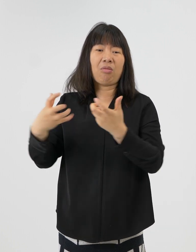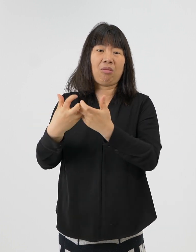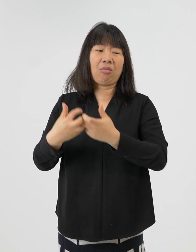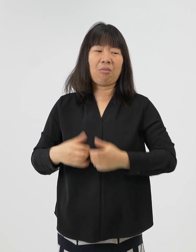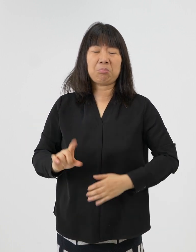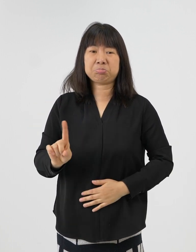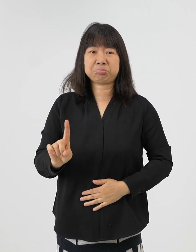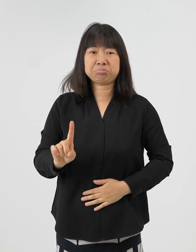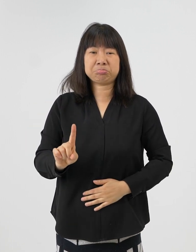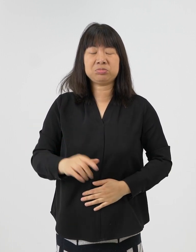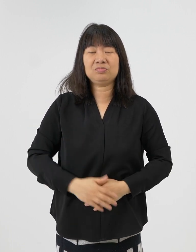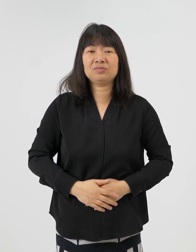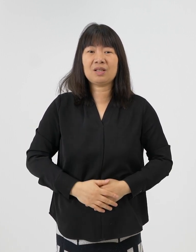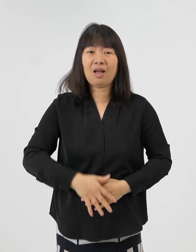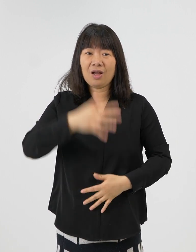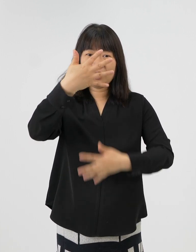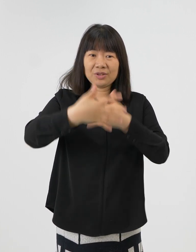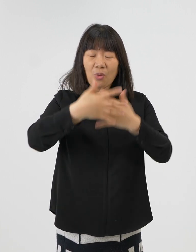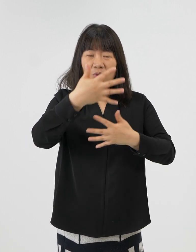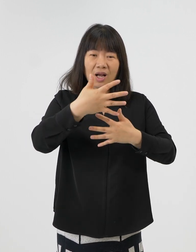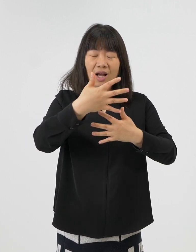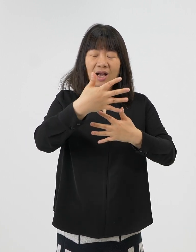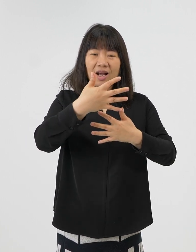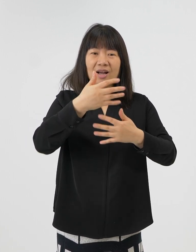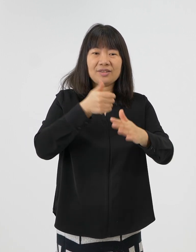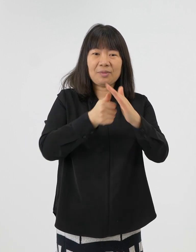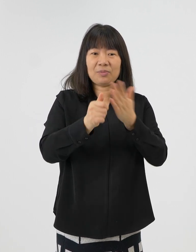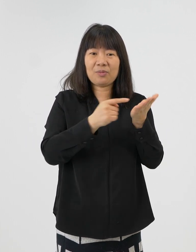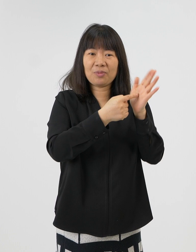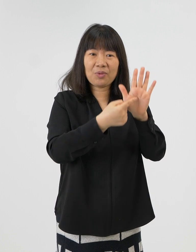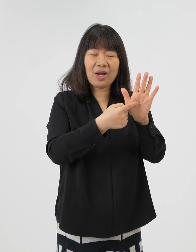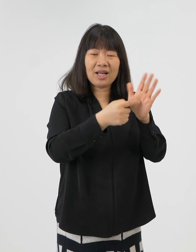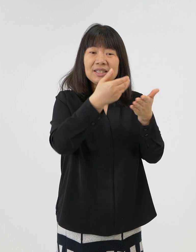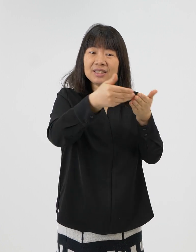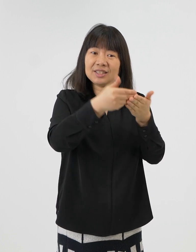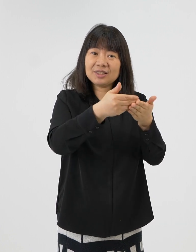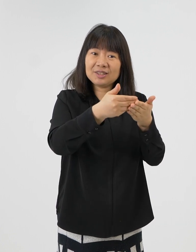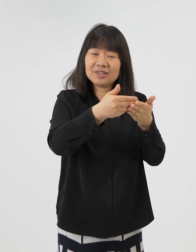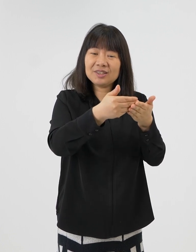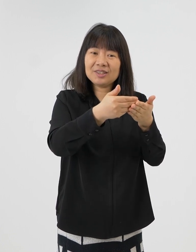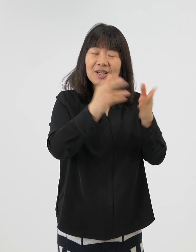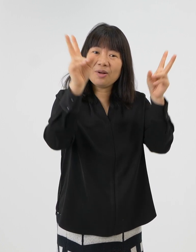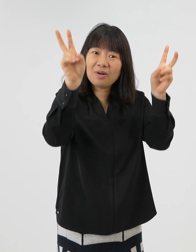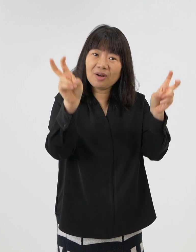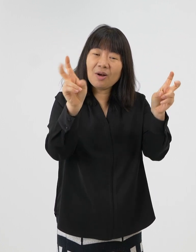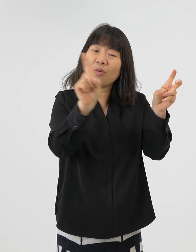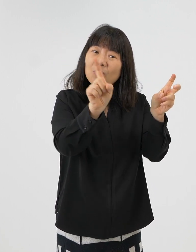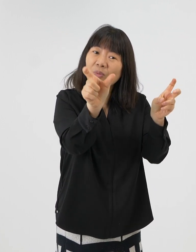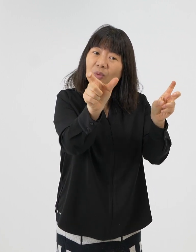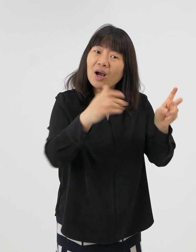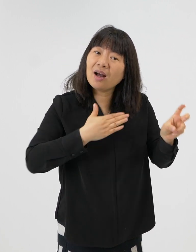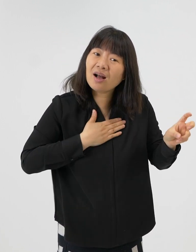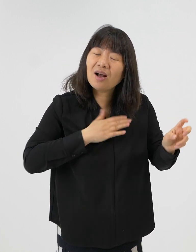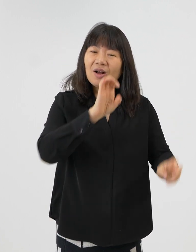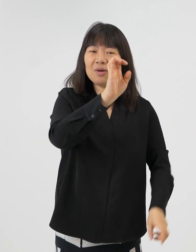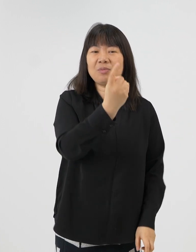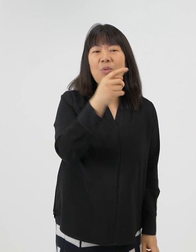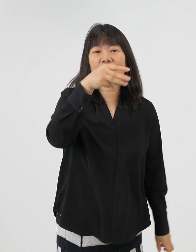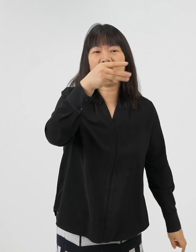이게 어느 영화 포스터인지 여러분 혹시 아십니까? 예, 포레스트 검프의